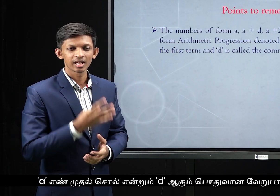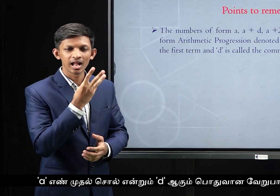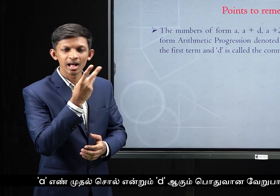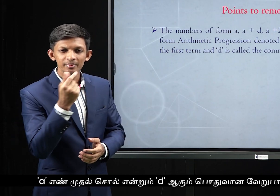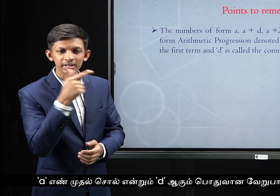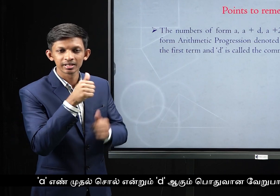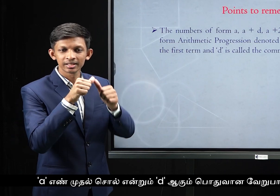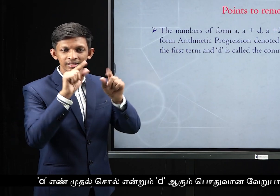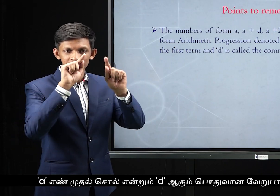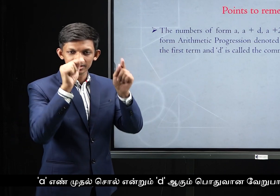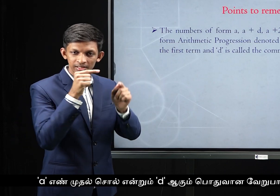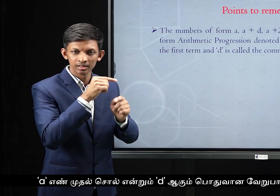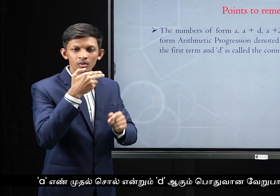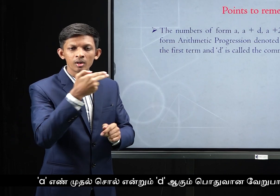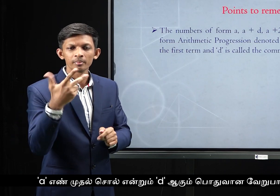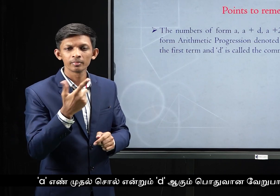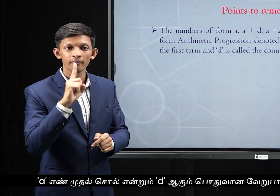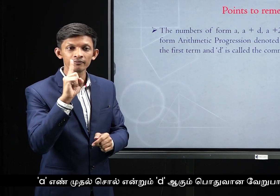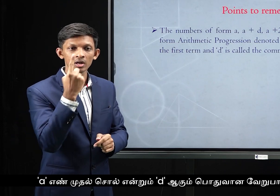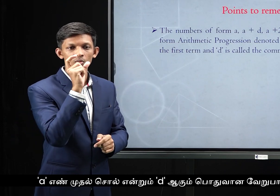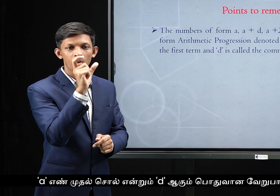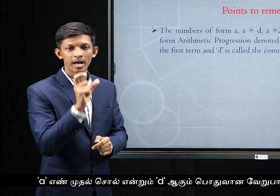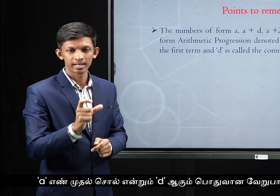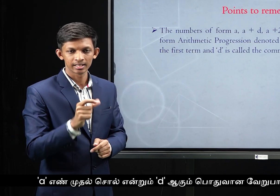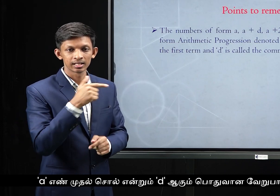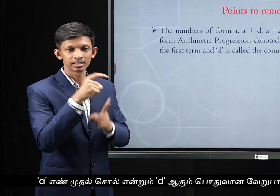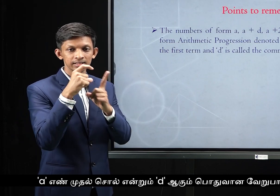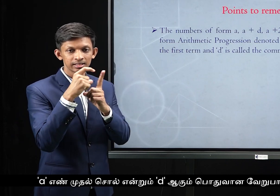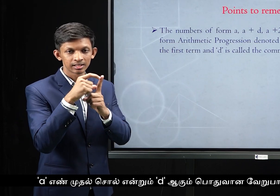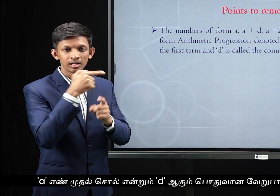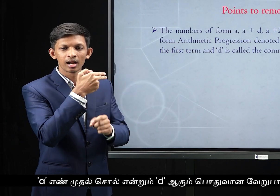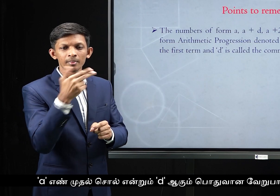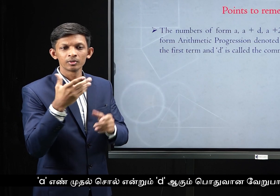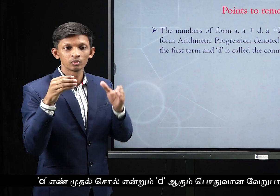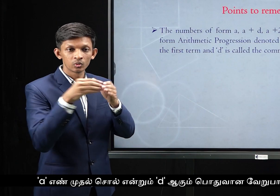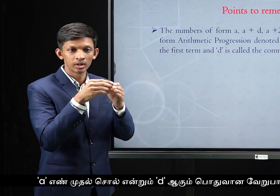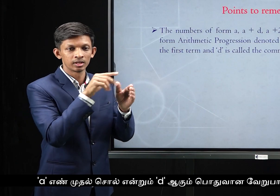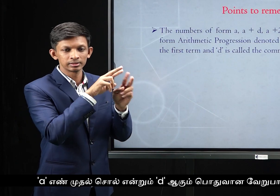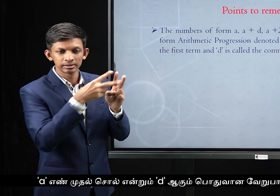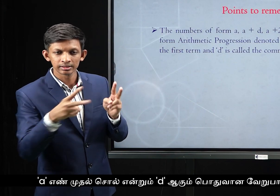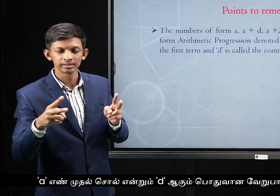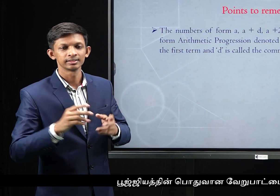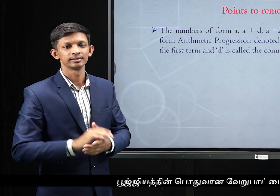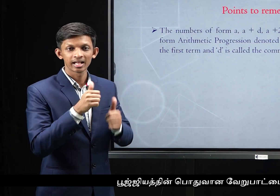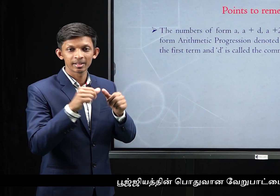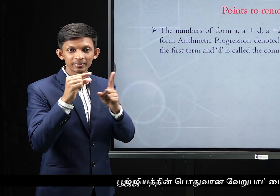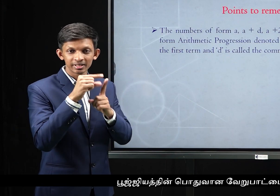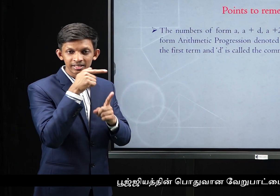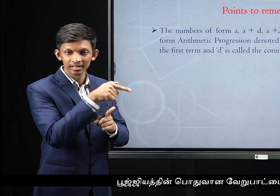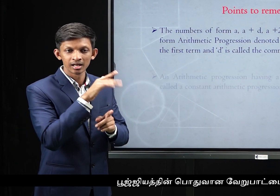இன் முதல் சொல் என்றும் டி ஆகும். பொதுவான வேறுபாடு என்றும் அழைக்கப்படுகிறது. பூஜ்ஜியத்தின்